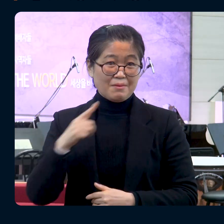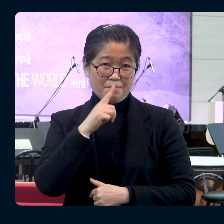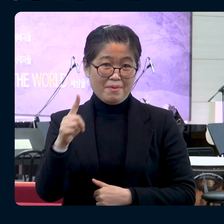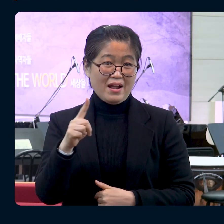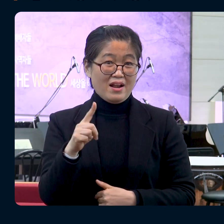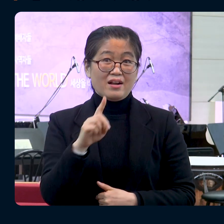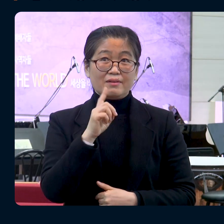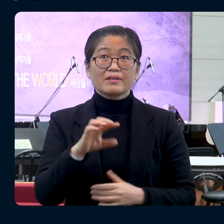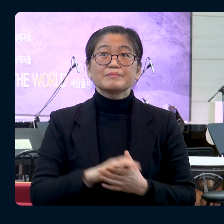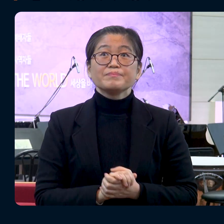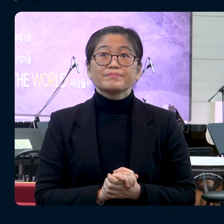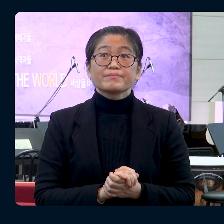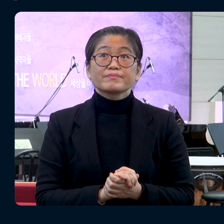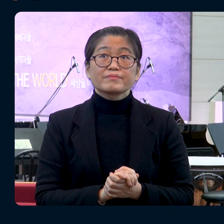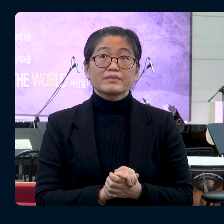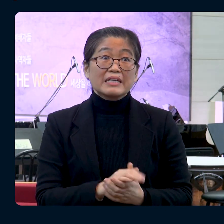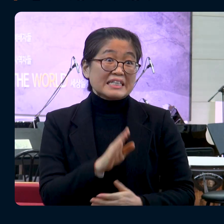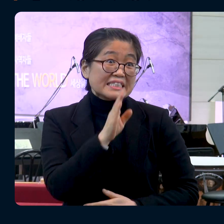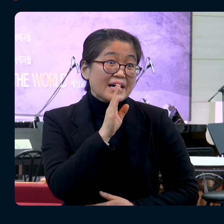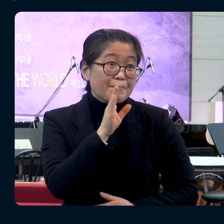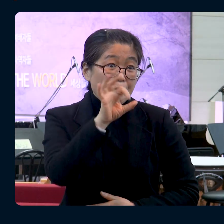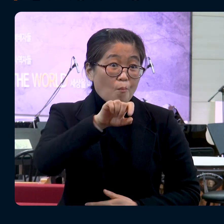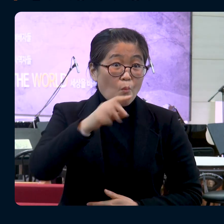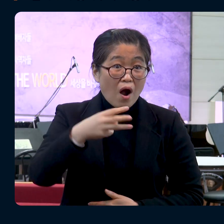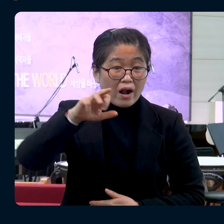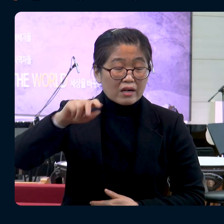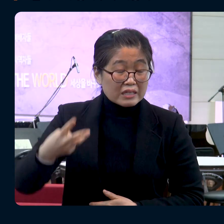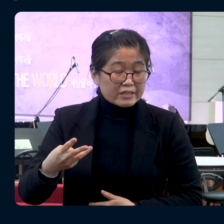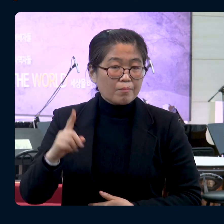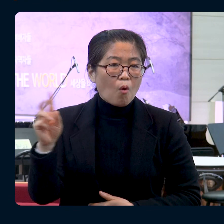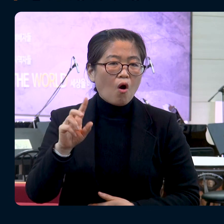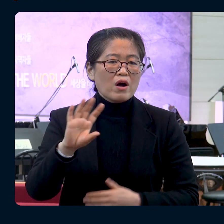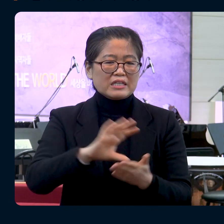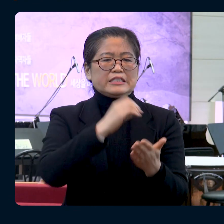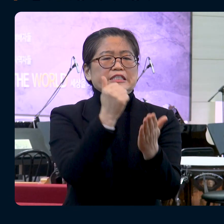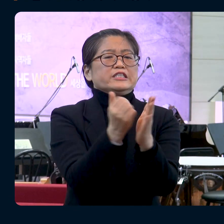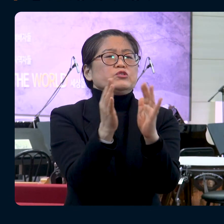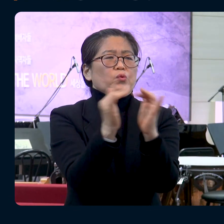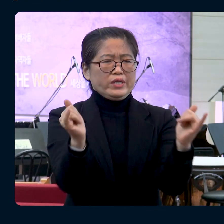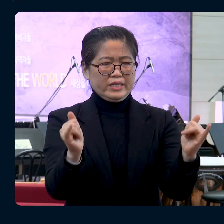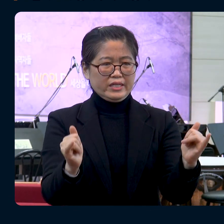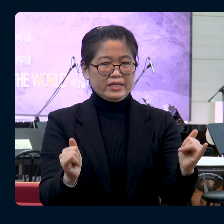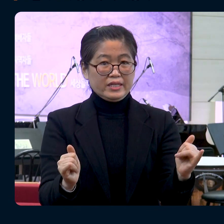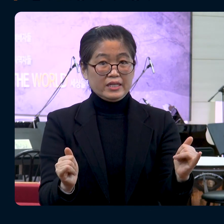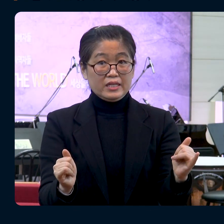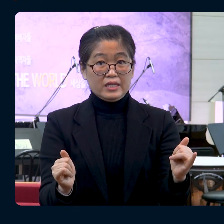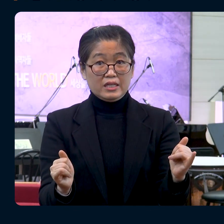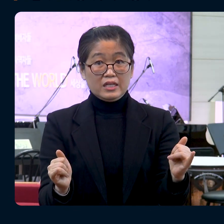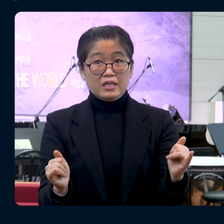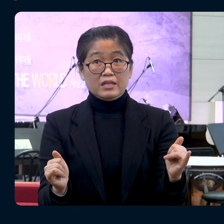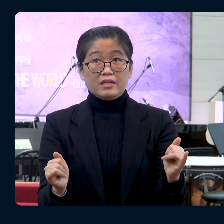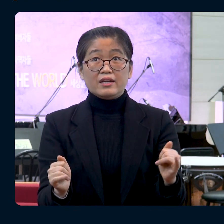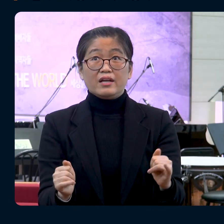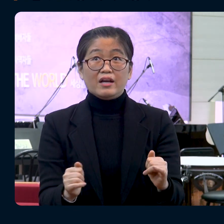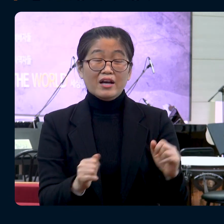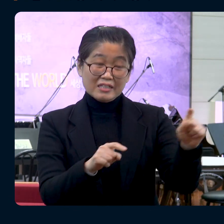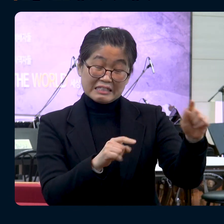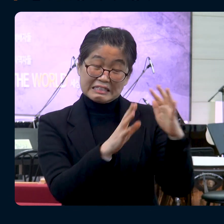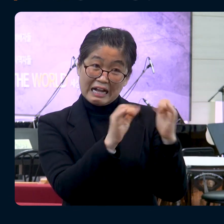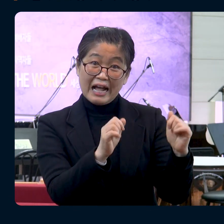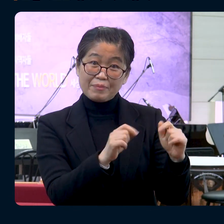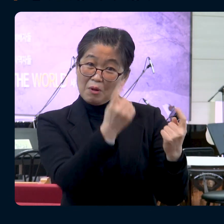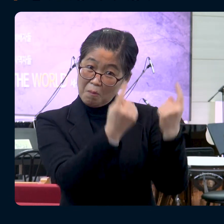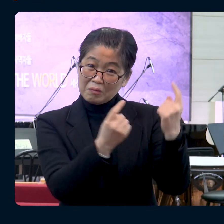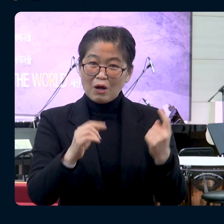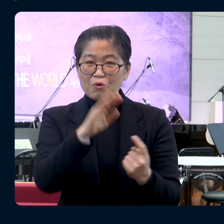이렇게 말하는데 제가 볼 때 진짜 월클은 바로 우리 그리스도인들이에요. 그것들이 아니라 우리 그리스도인들입니다.